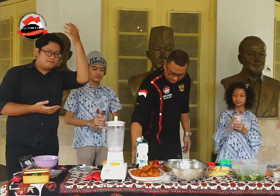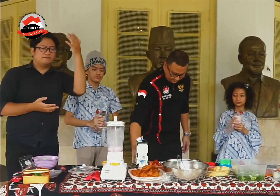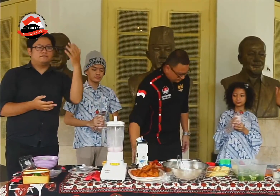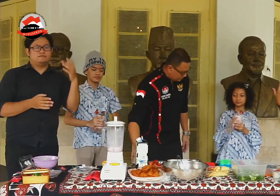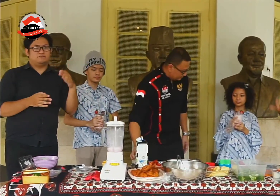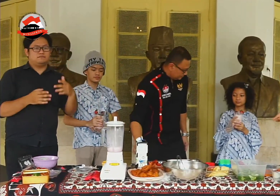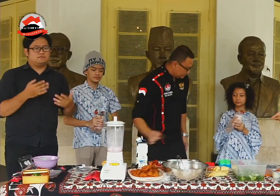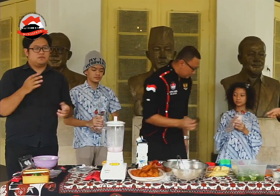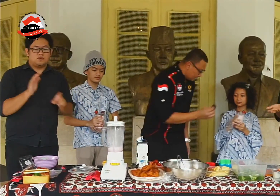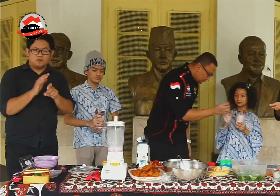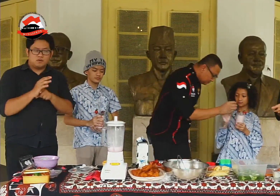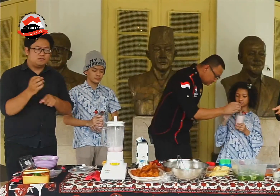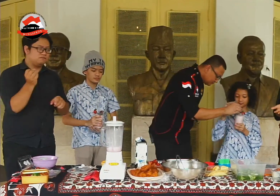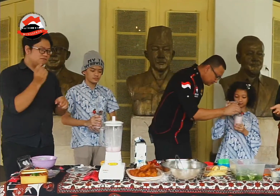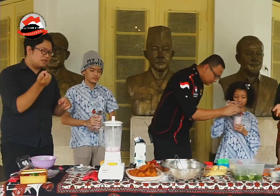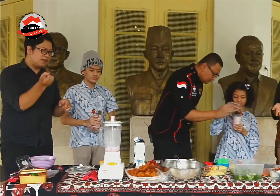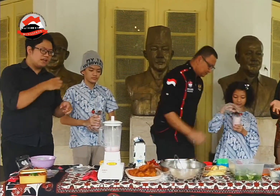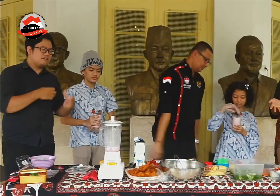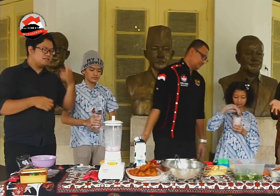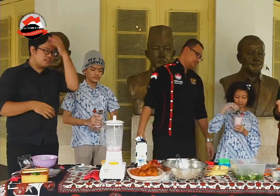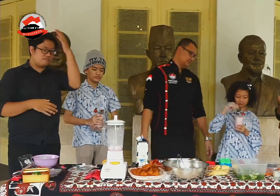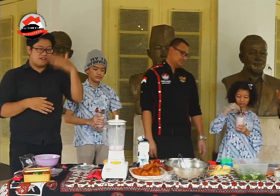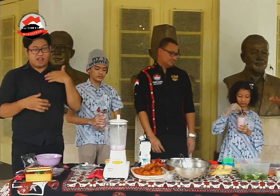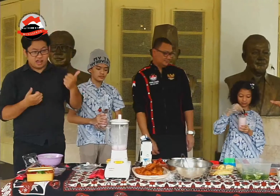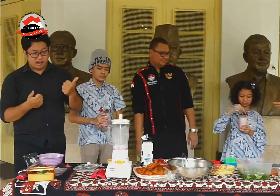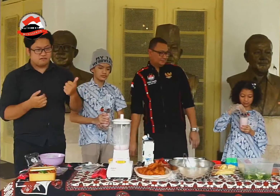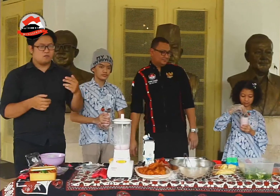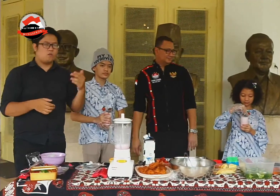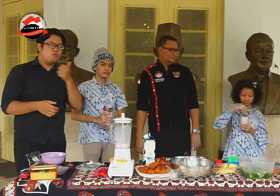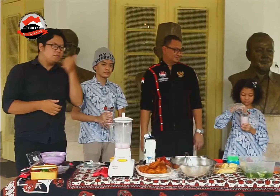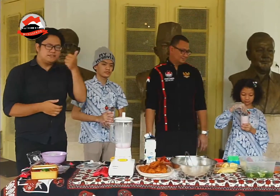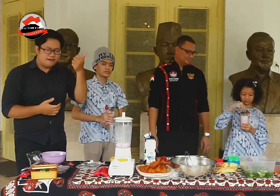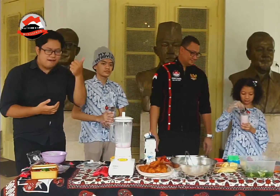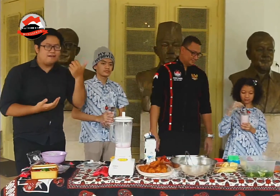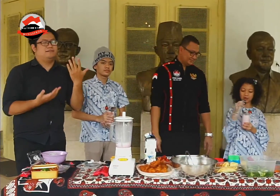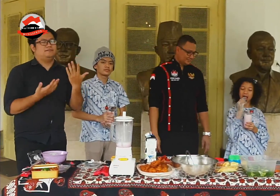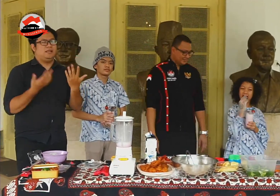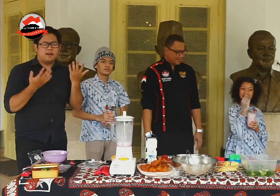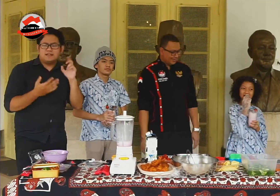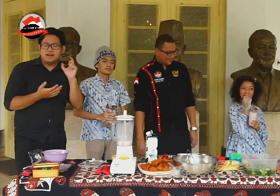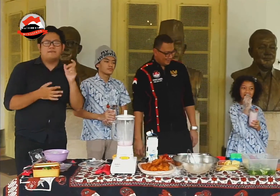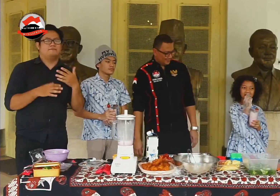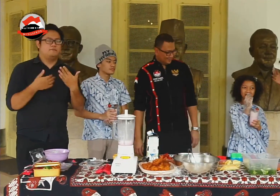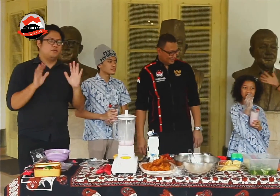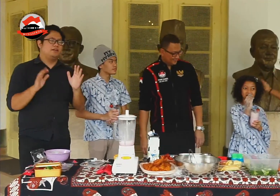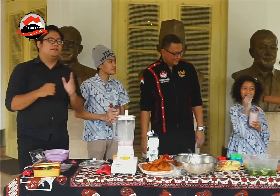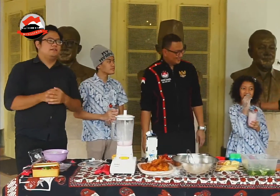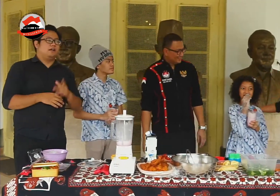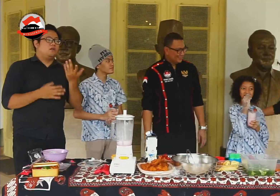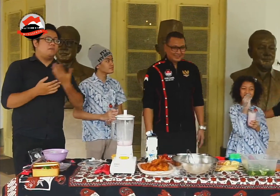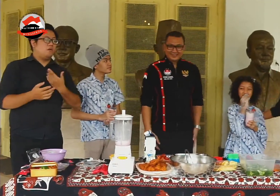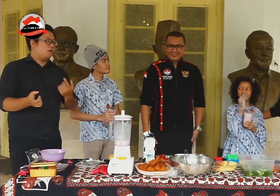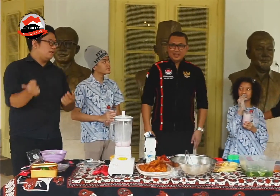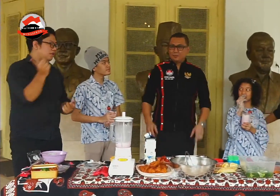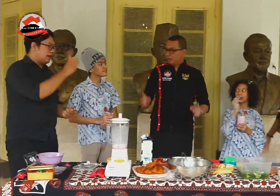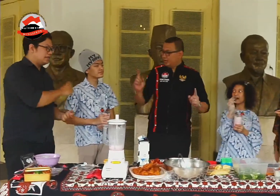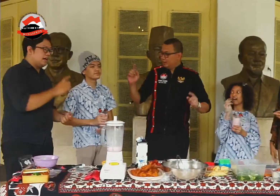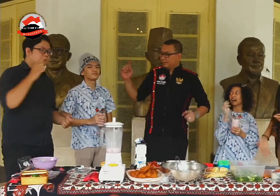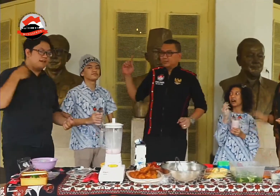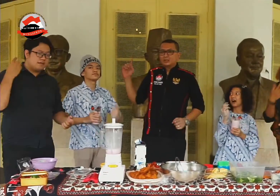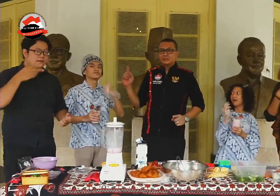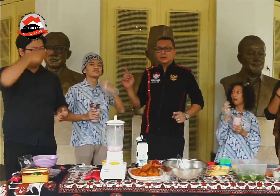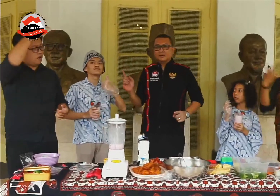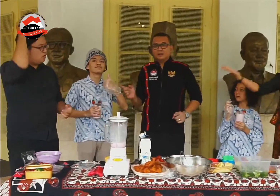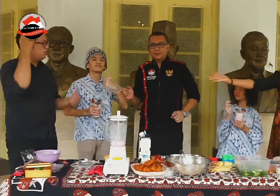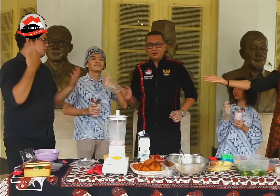chef enak nggak sih? Terus kalau mau jadi chef kayak gimana caranya gitu, boleh banget. Nah. Atau mau nanyain sama Nanda sama Paul ya, juga boleh. Boleh.